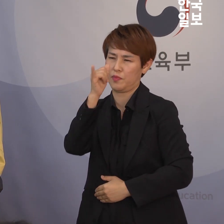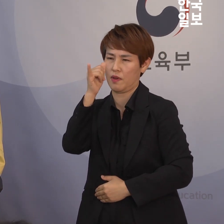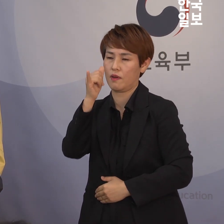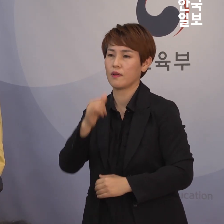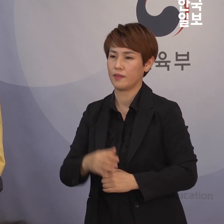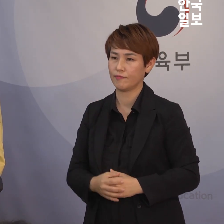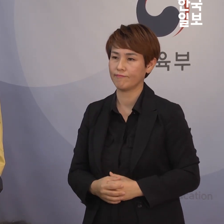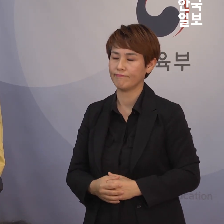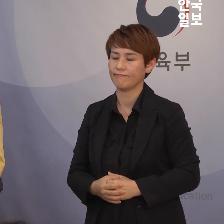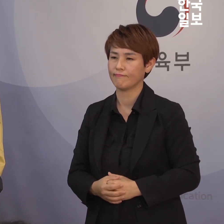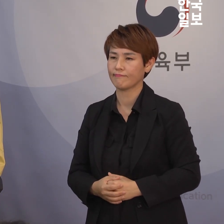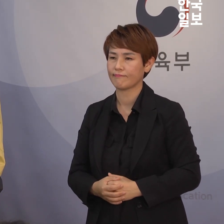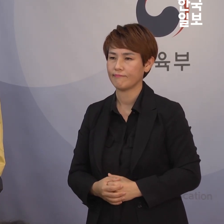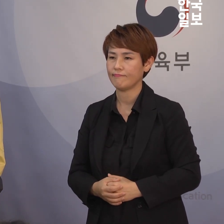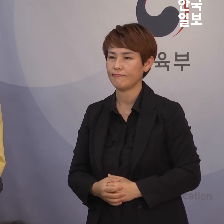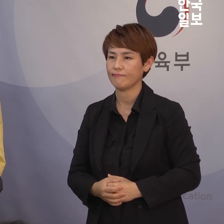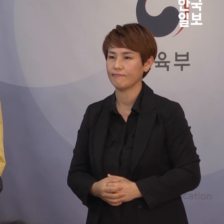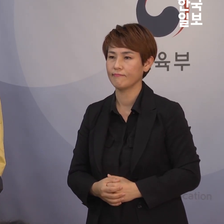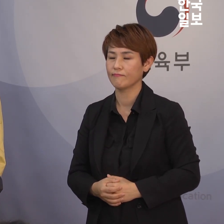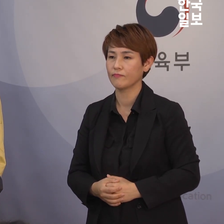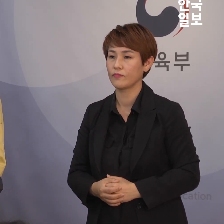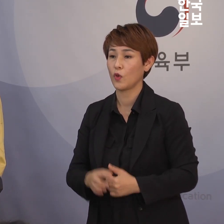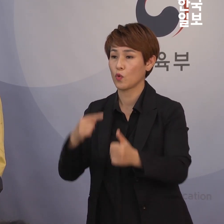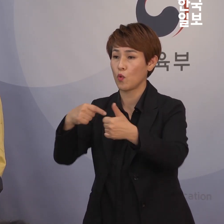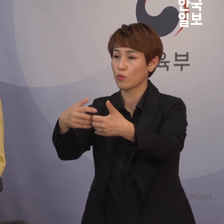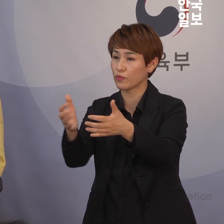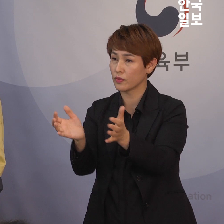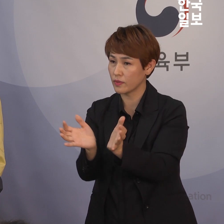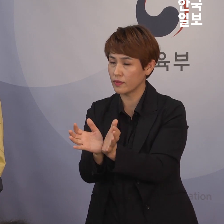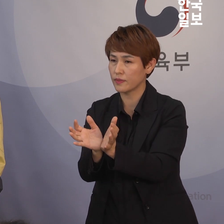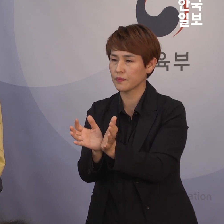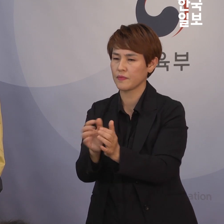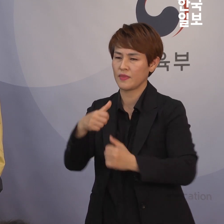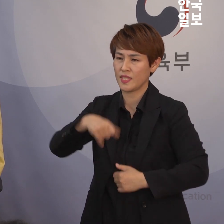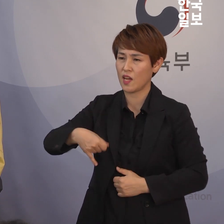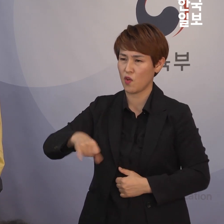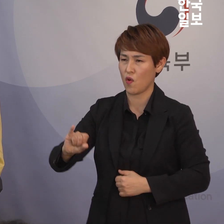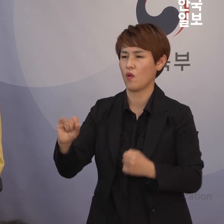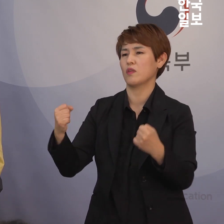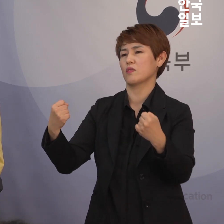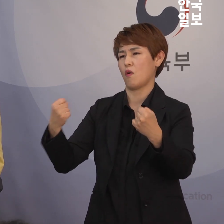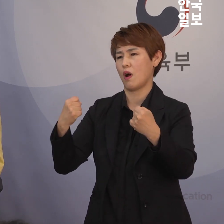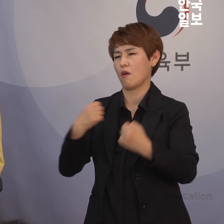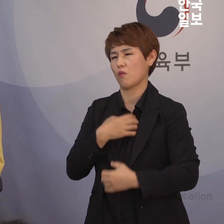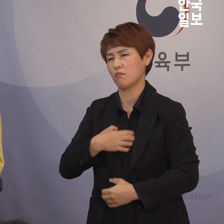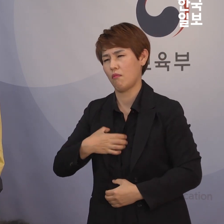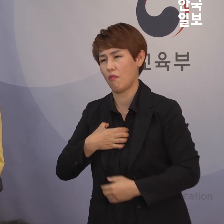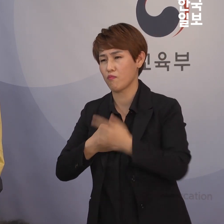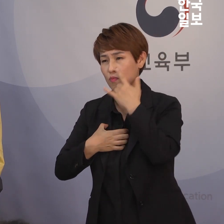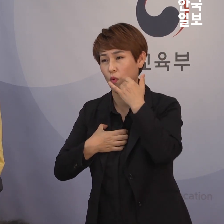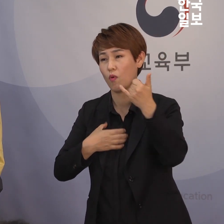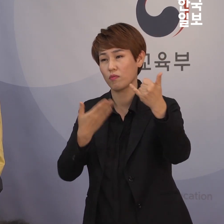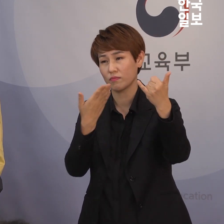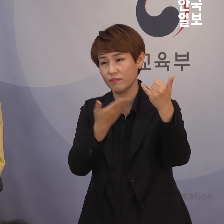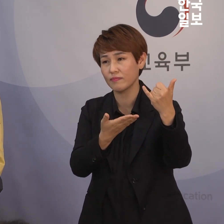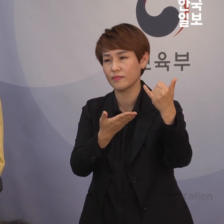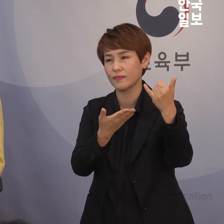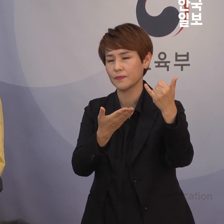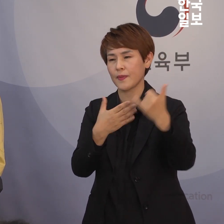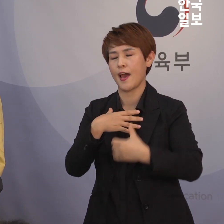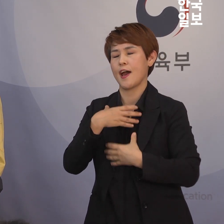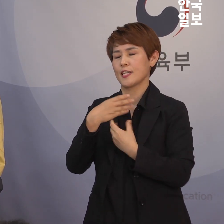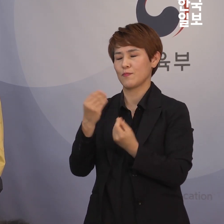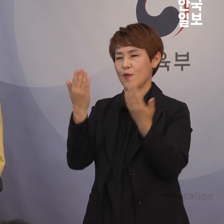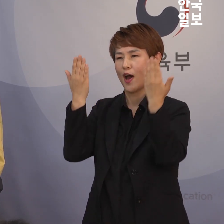나갈 수 있을 것입니다. 교육부는 자녀들의 건강을 걱정하시는 학부모님들이